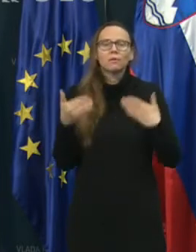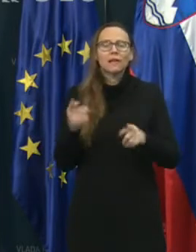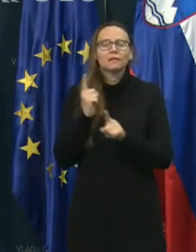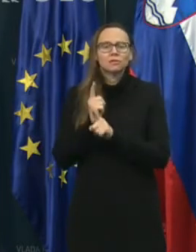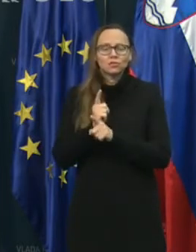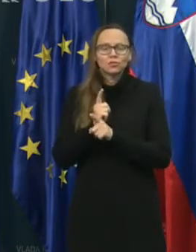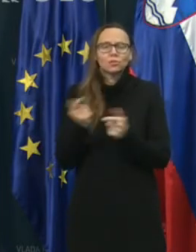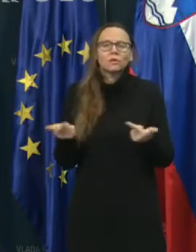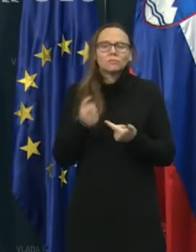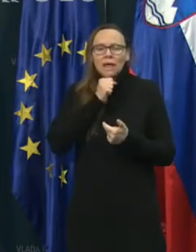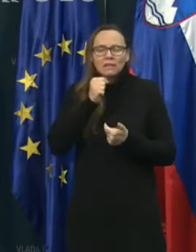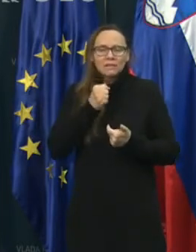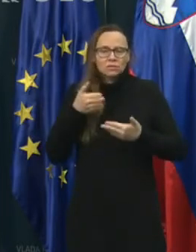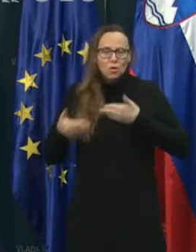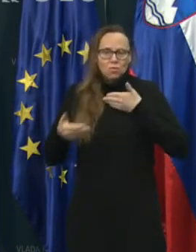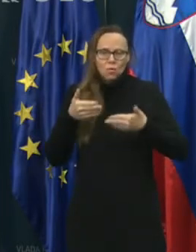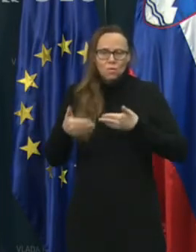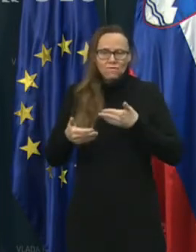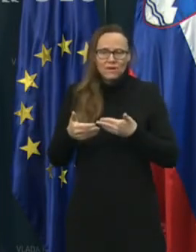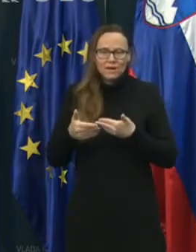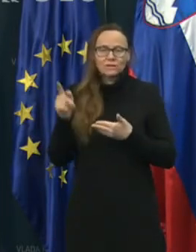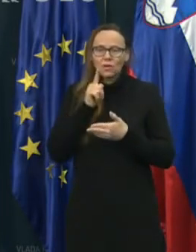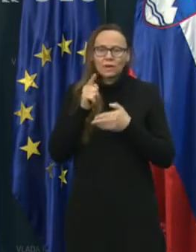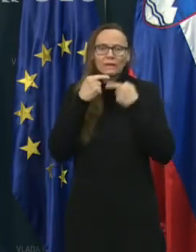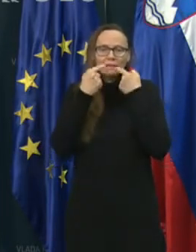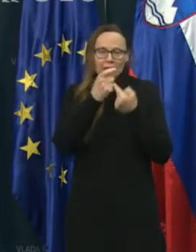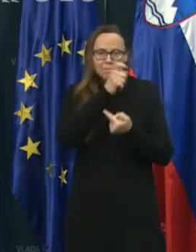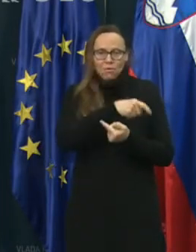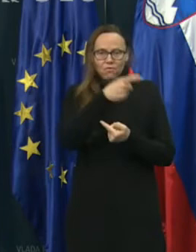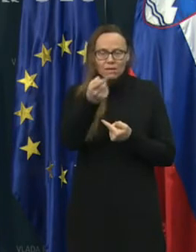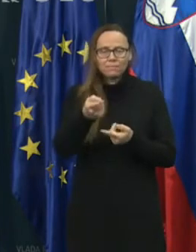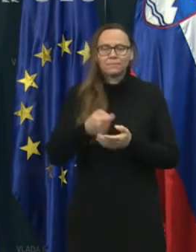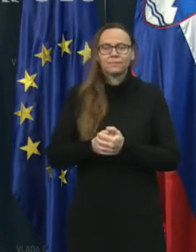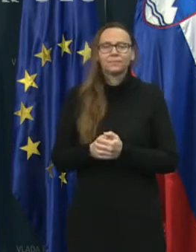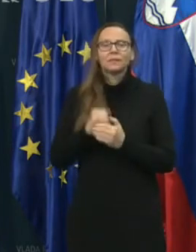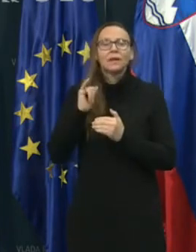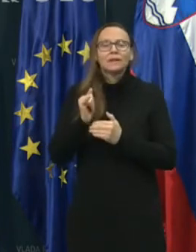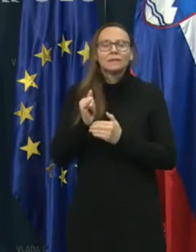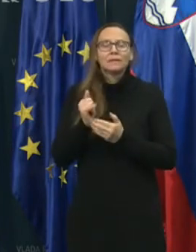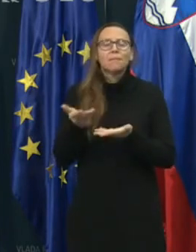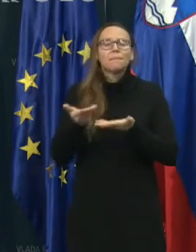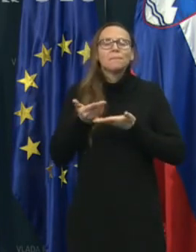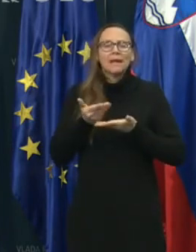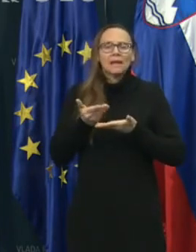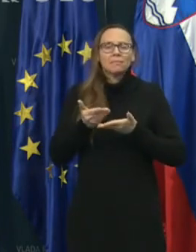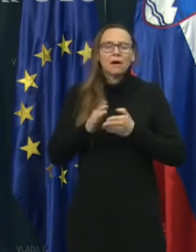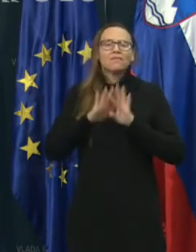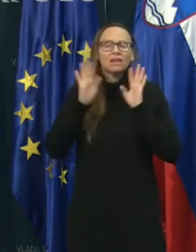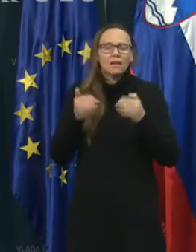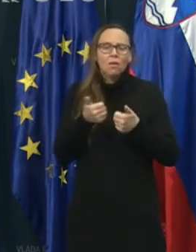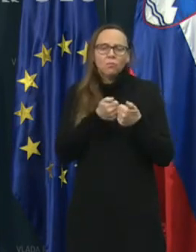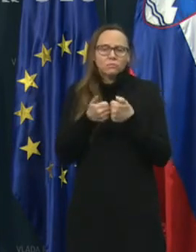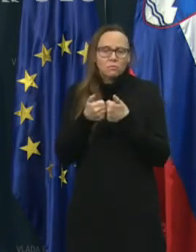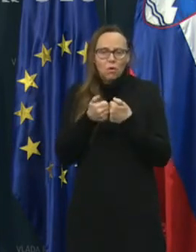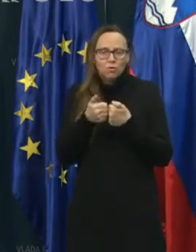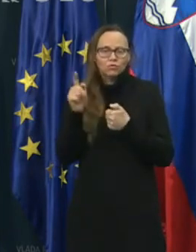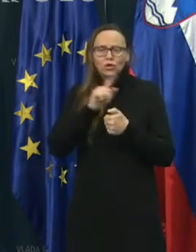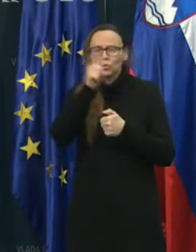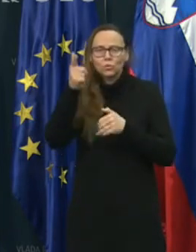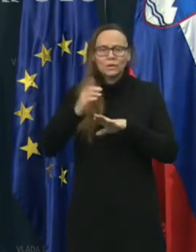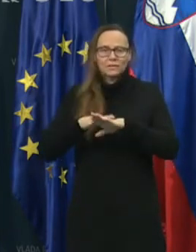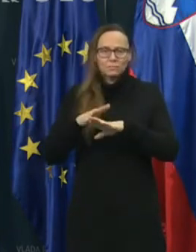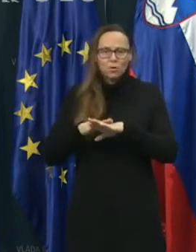tiskovno konferenco. In naj povem, da prejemam kar precej SMS-ov in drugih